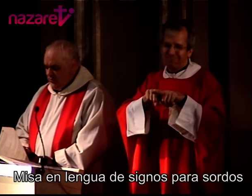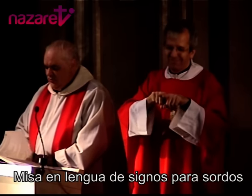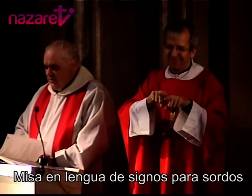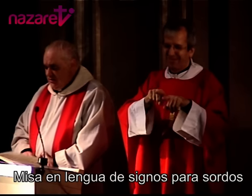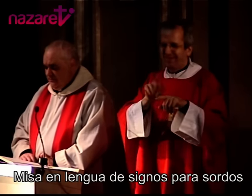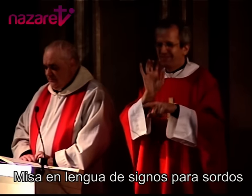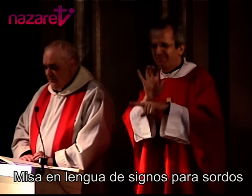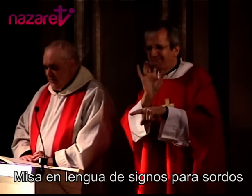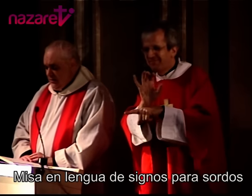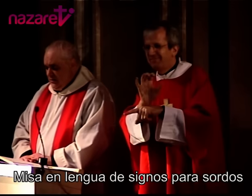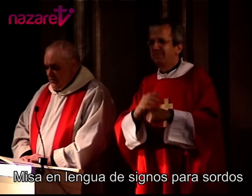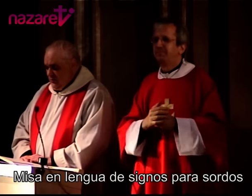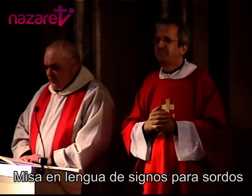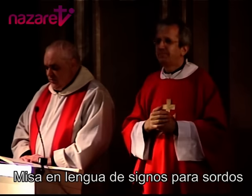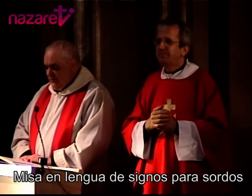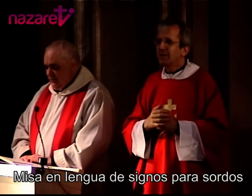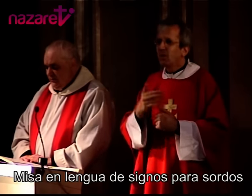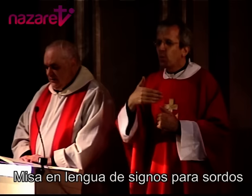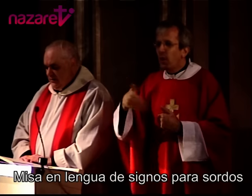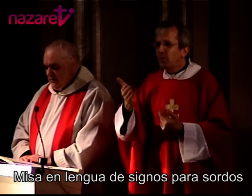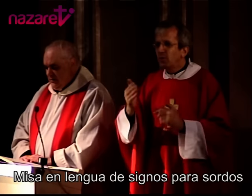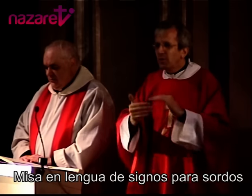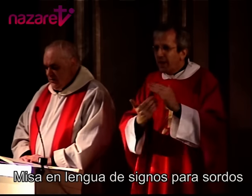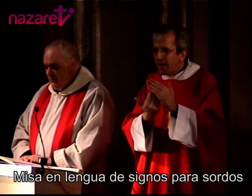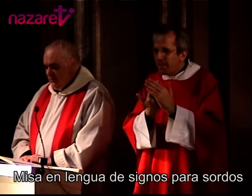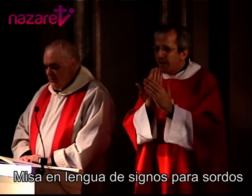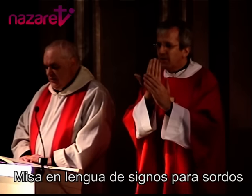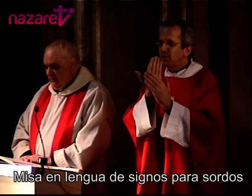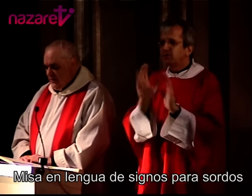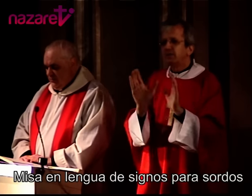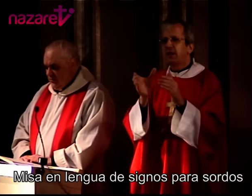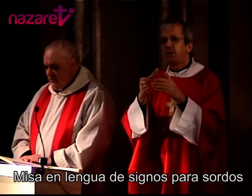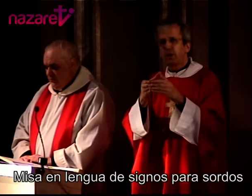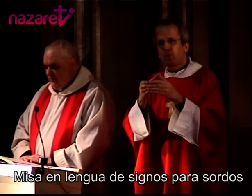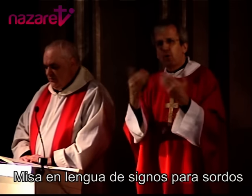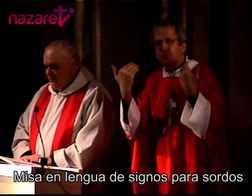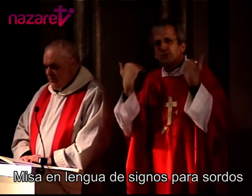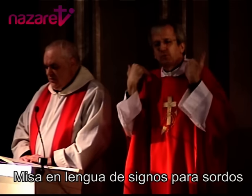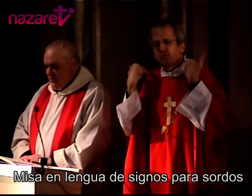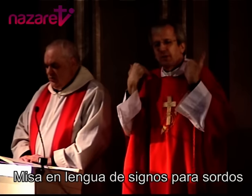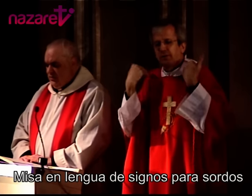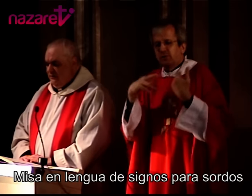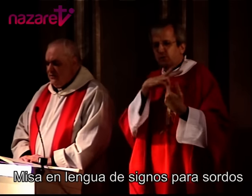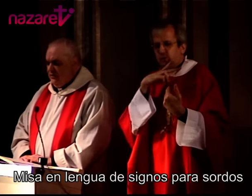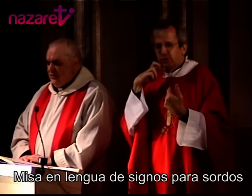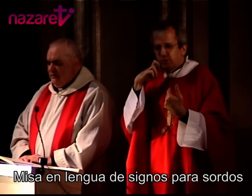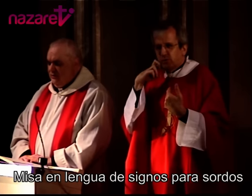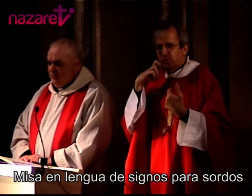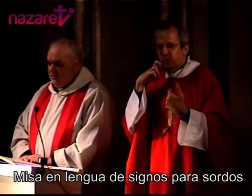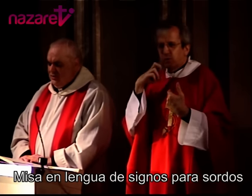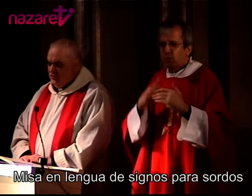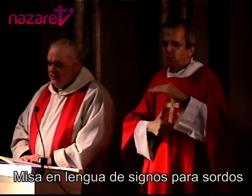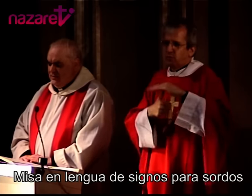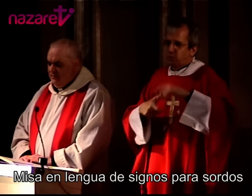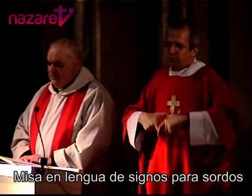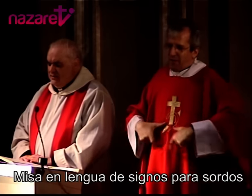muchas cosas. Y cuando se hizo de día, se reunieron los ancianos del pueblo con los jefes de los